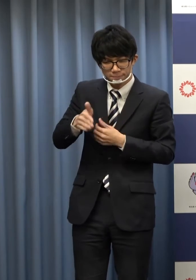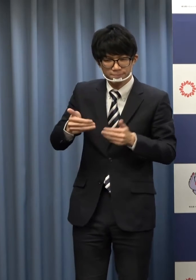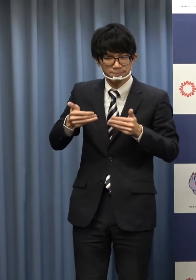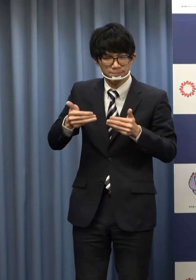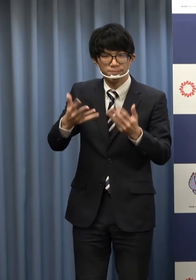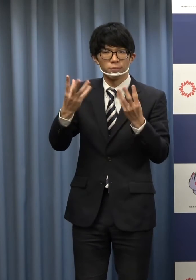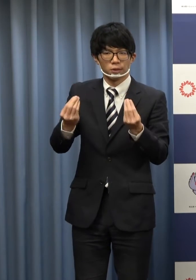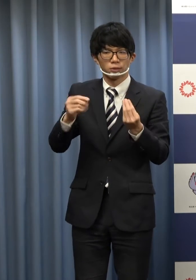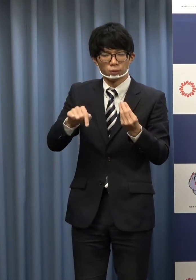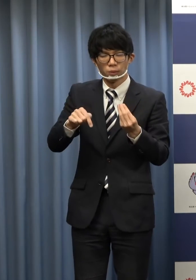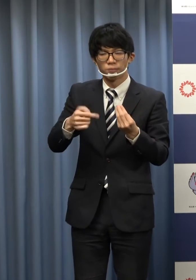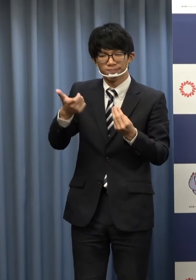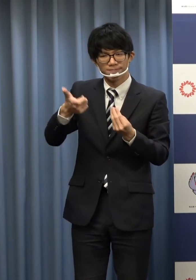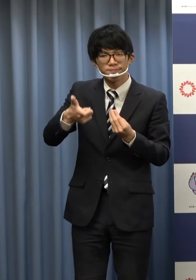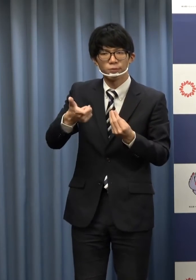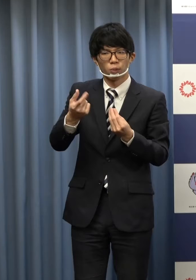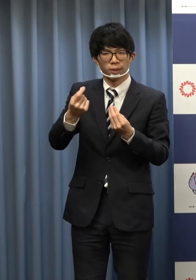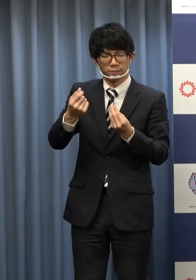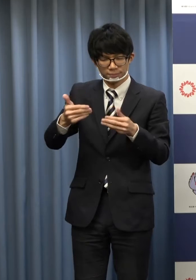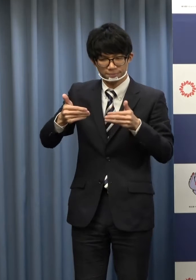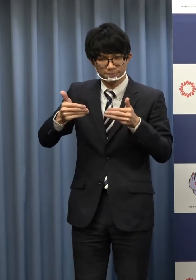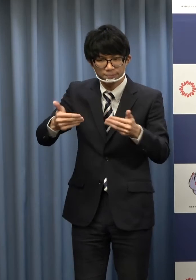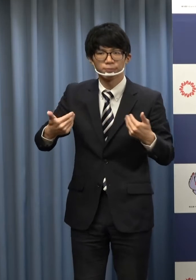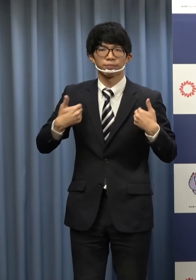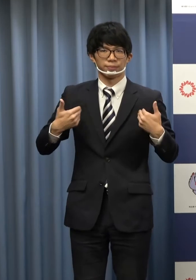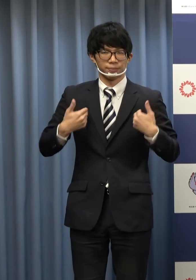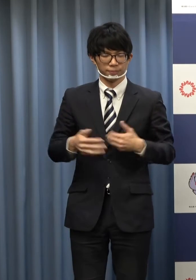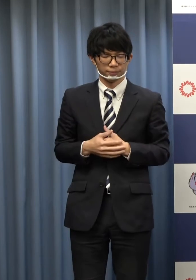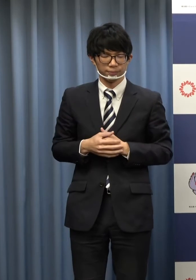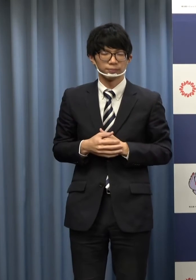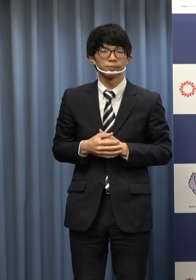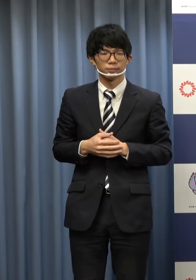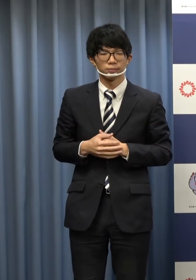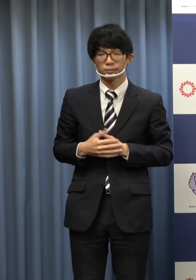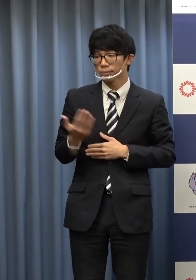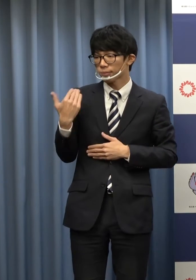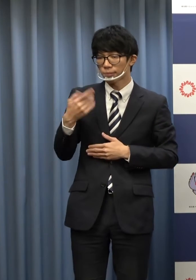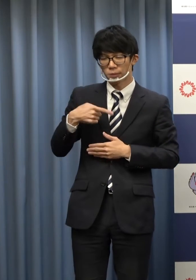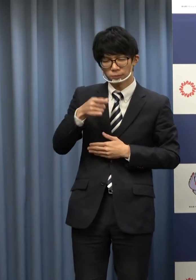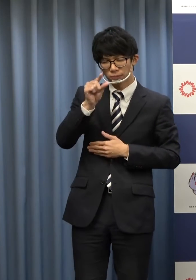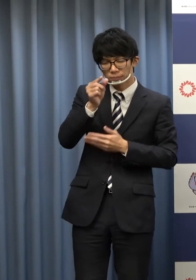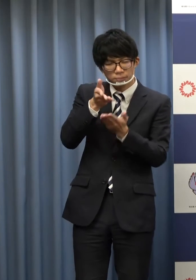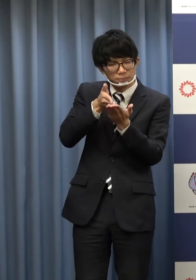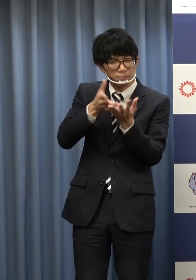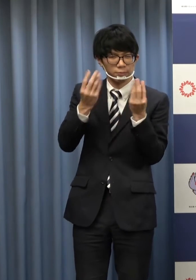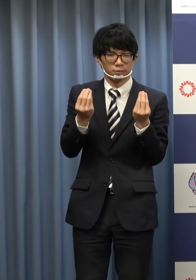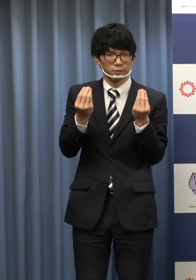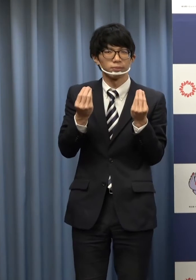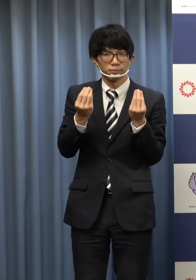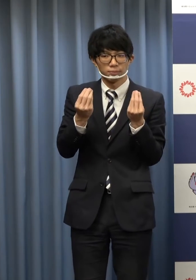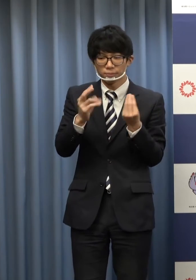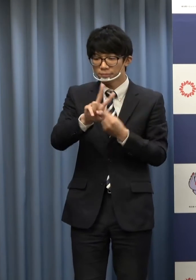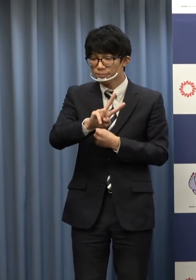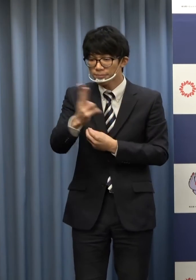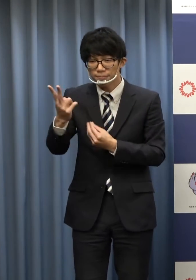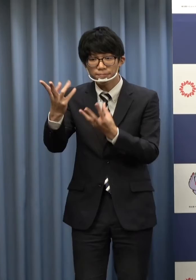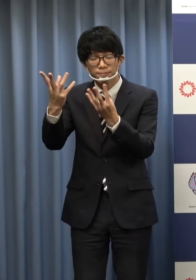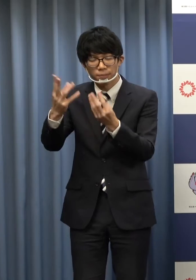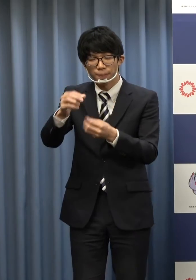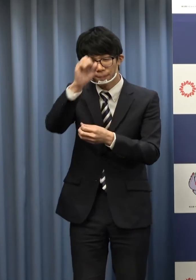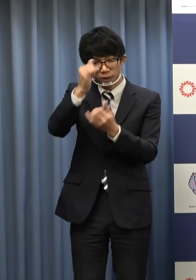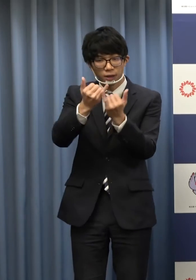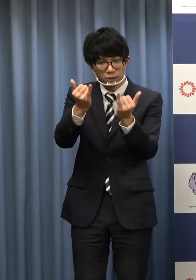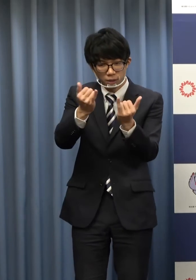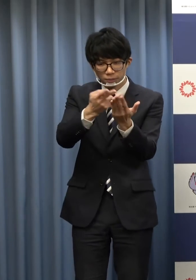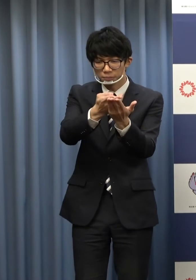、これをしっかりやるということで今回やらせていただいて、また先ほどちょっと触れましたけれども転院先の病院やあるいは